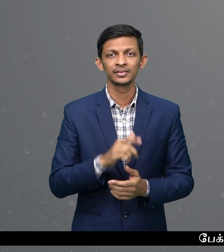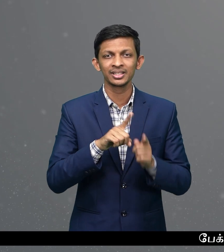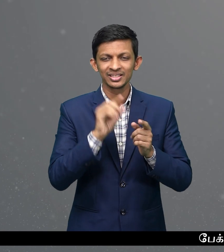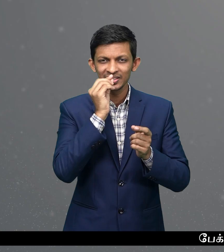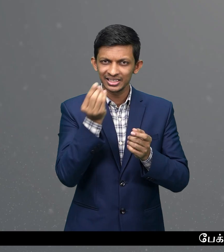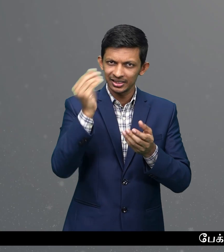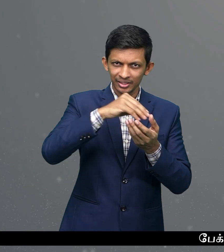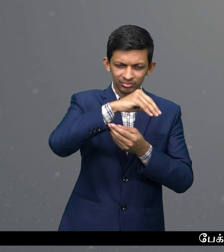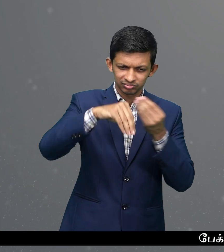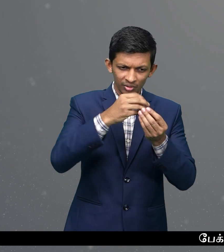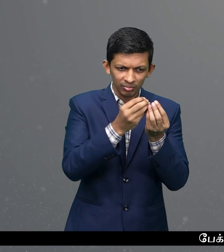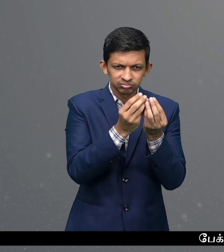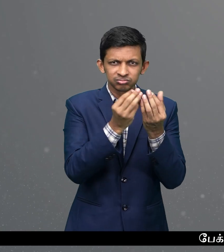பேக்கிங் சோடா,